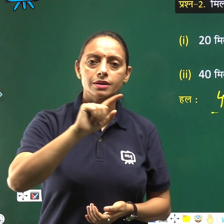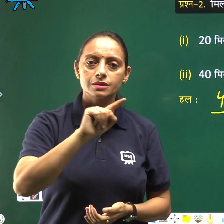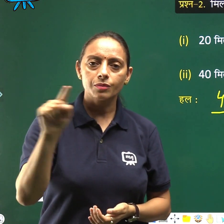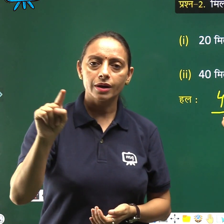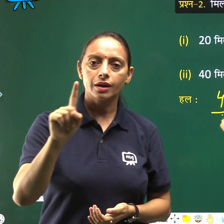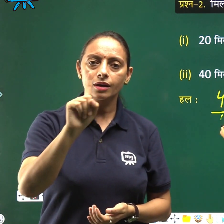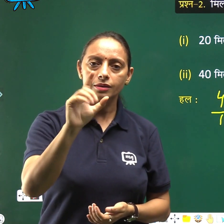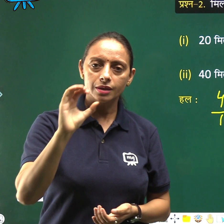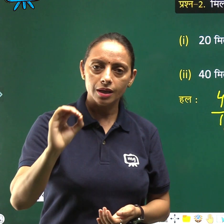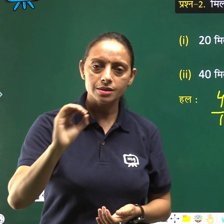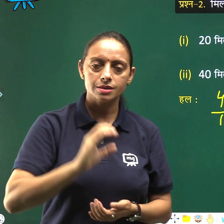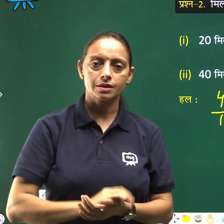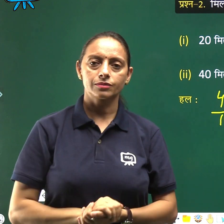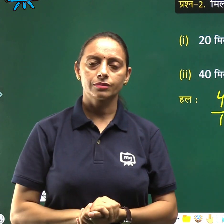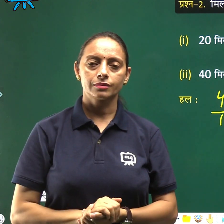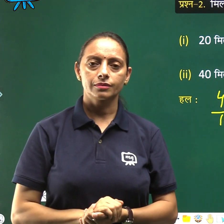40/10,